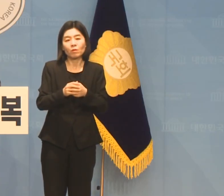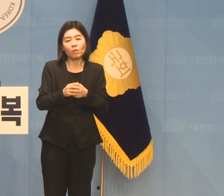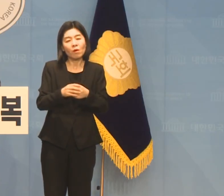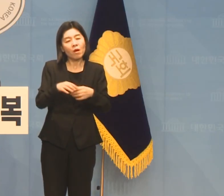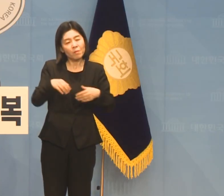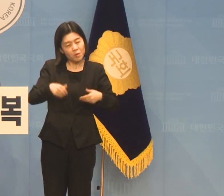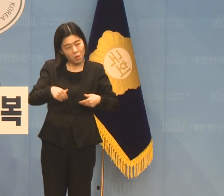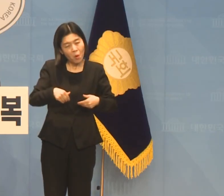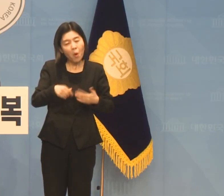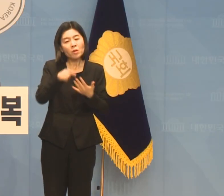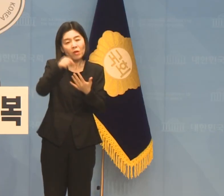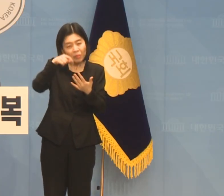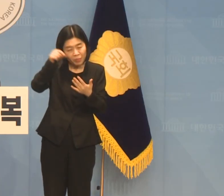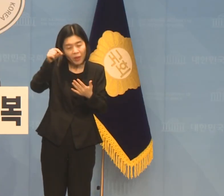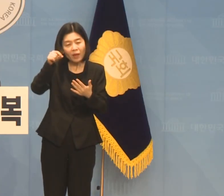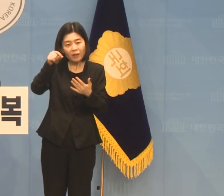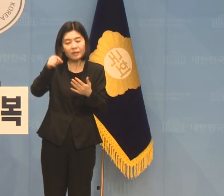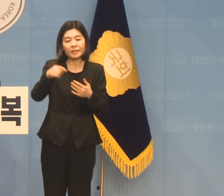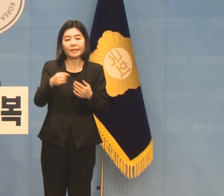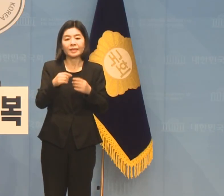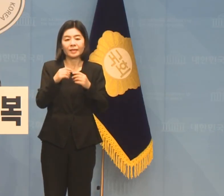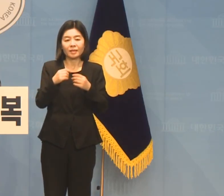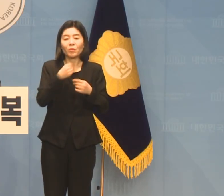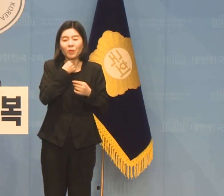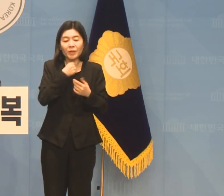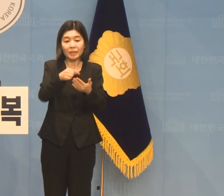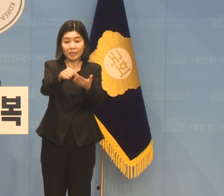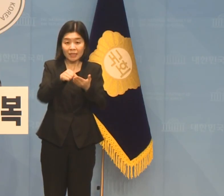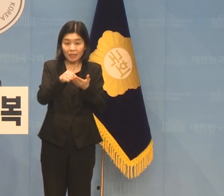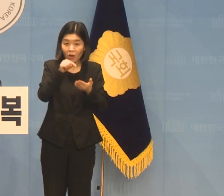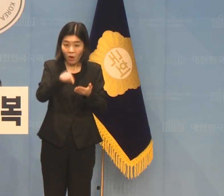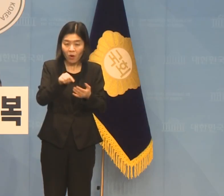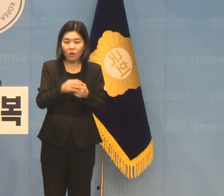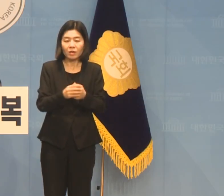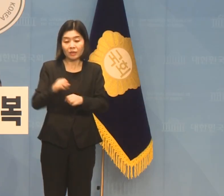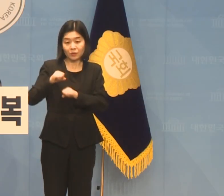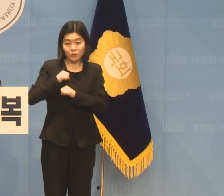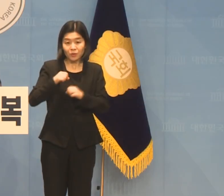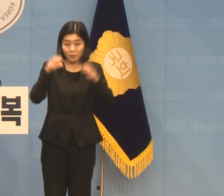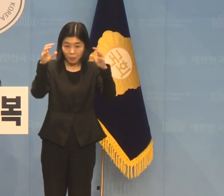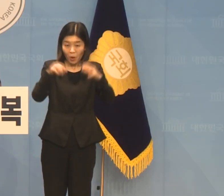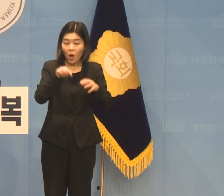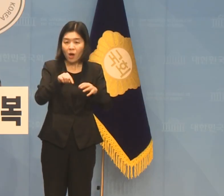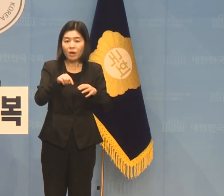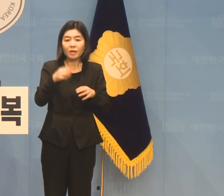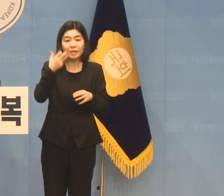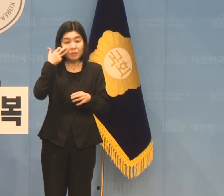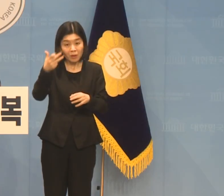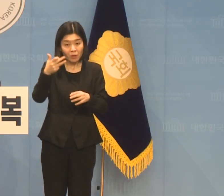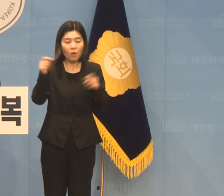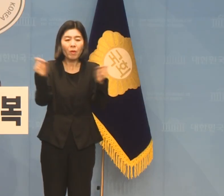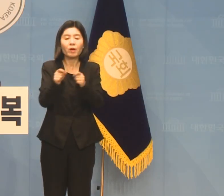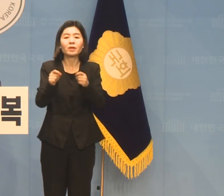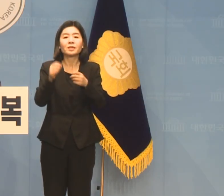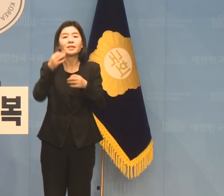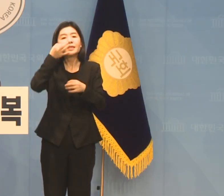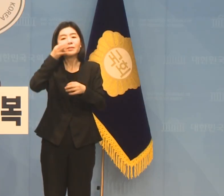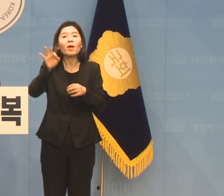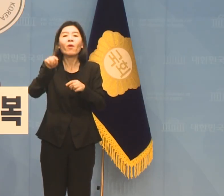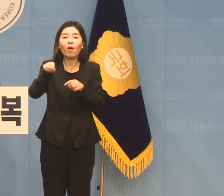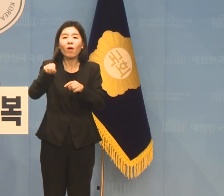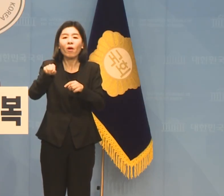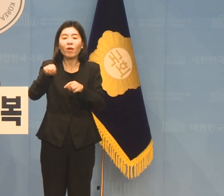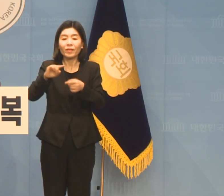이야기하며 징집 복무 기간을 현행 18개월에서 10개월로 줄이고 대신